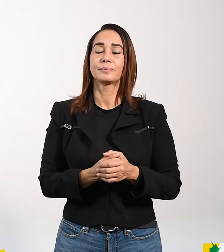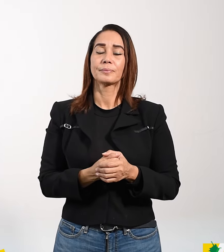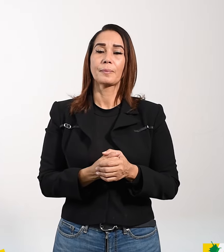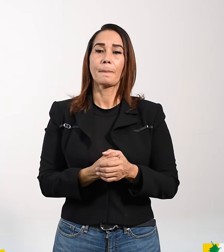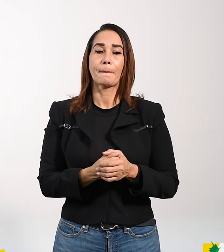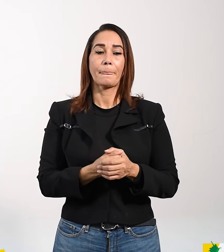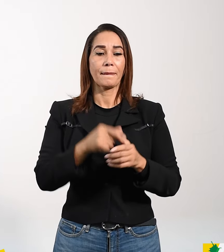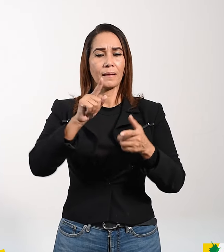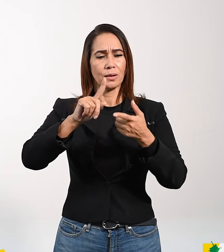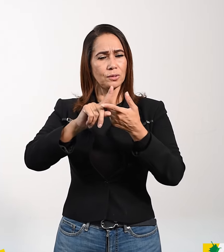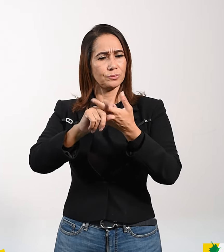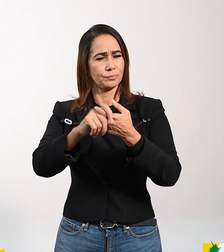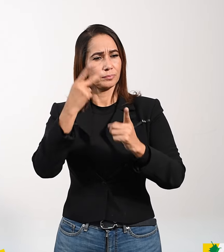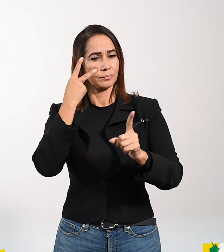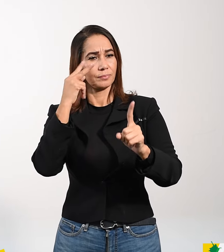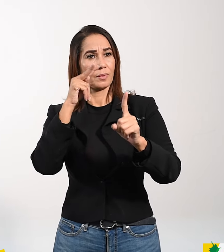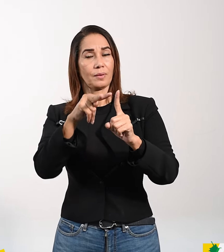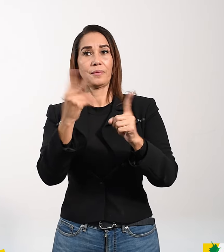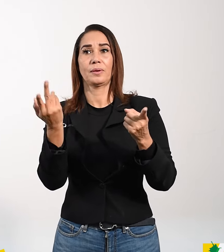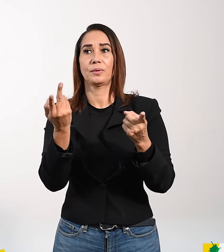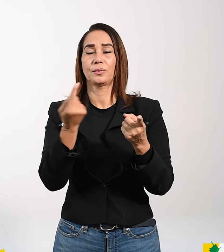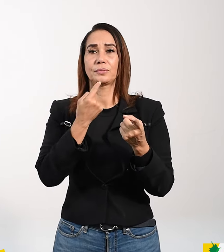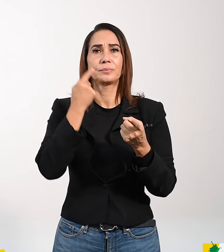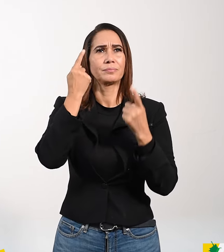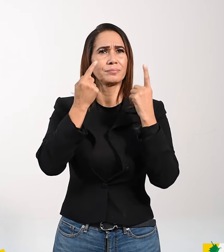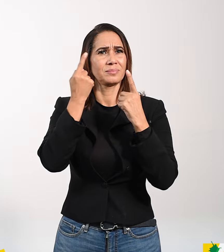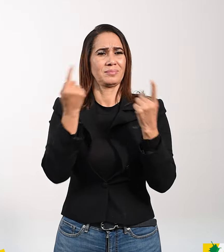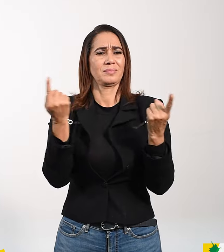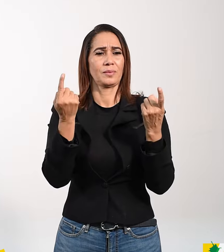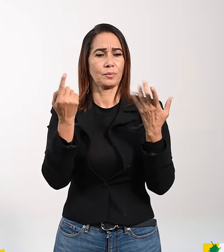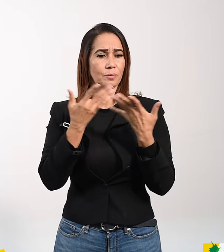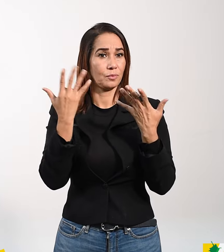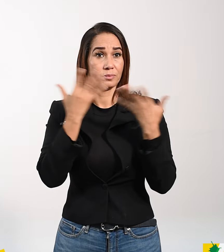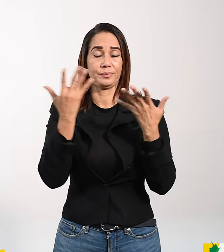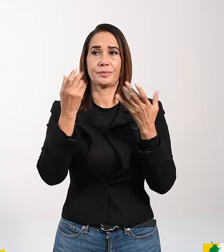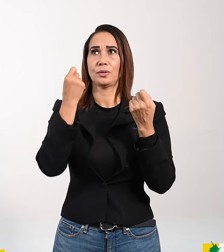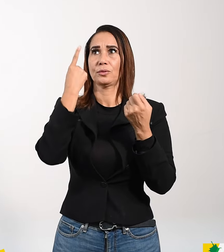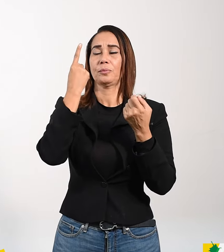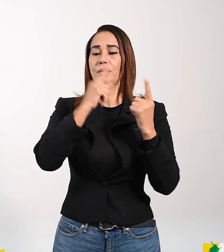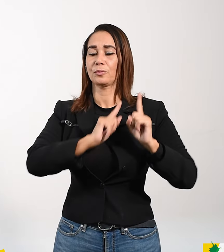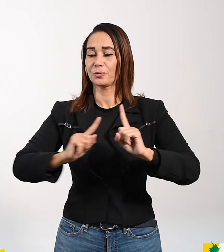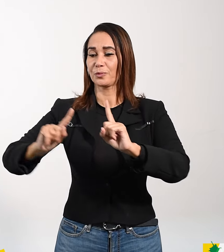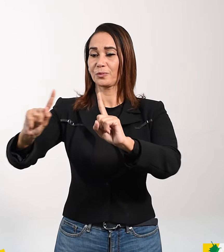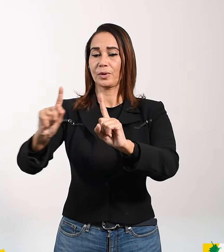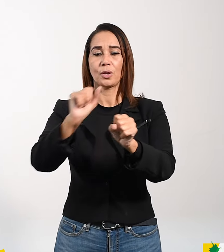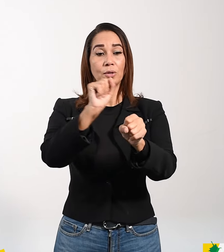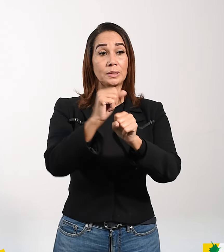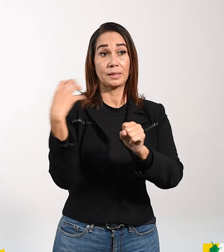Sus compañeros, al ver lo ocurrido Quedaron consternados y fueron a contarle a su Señor todo lo sucedido